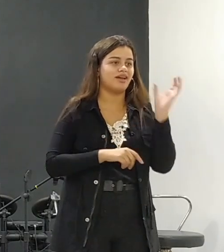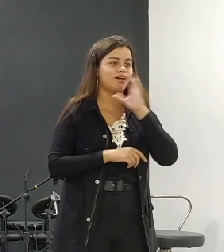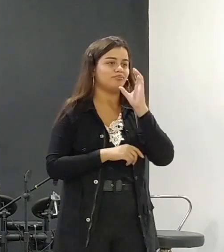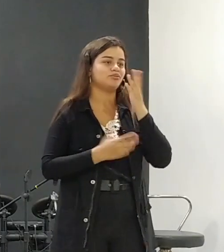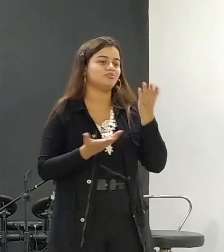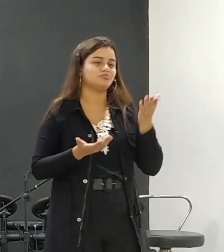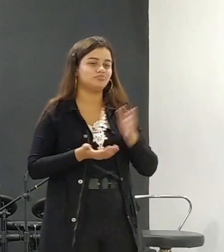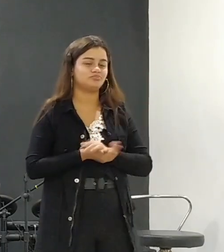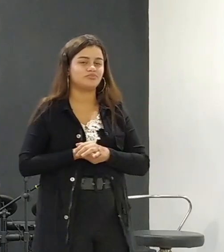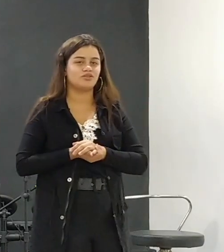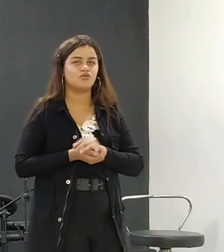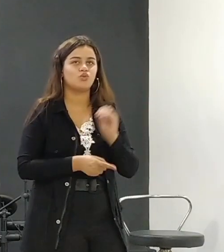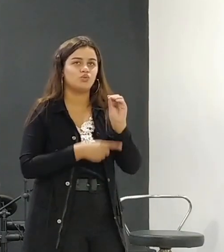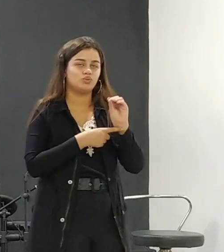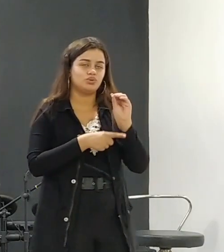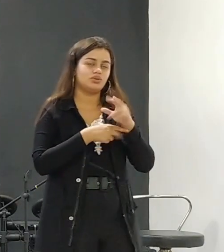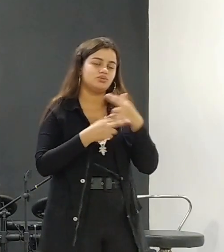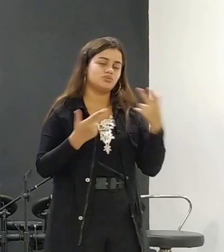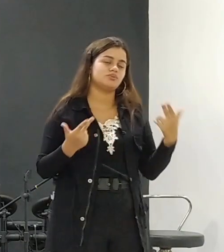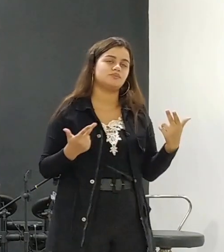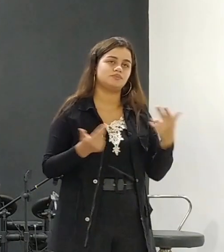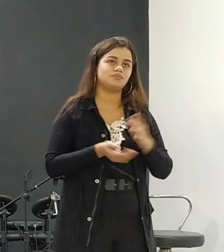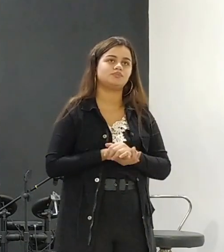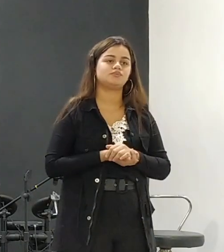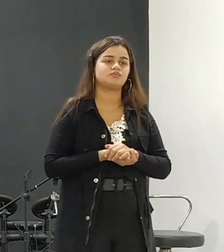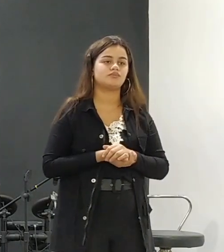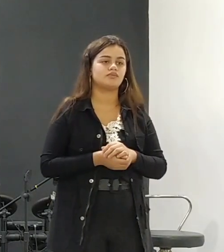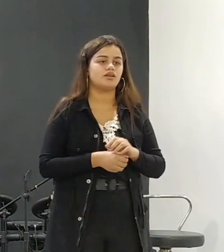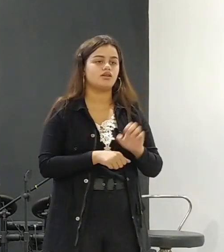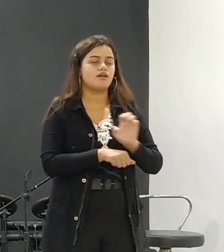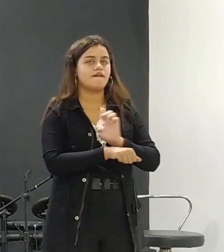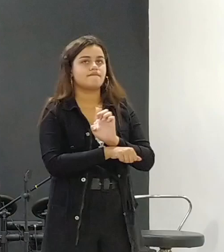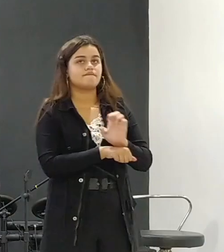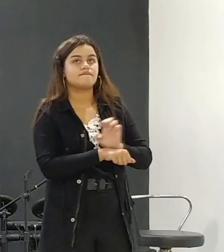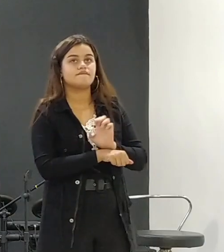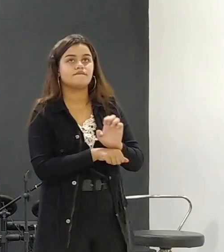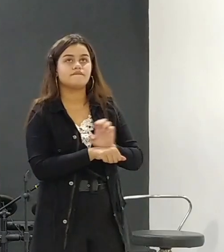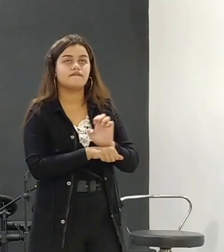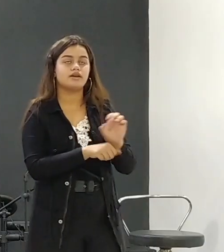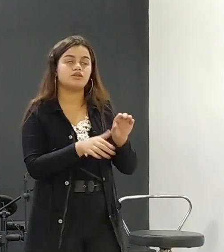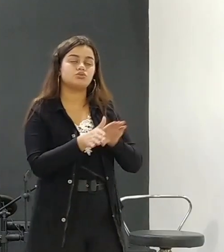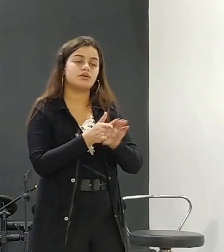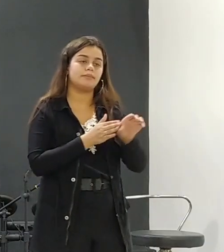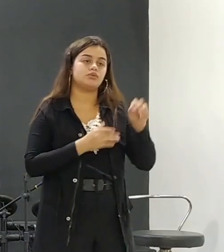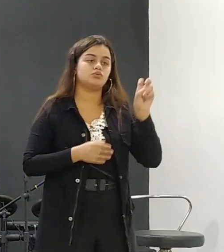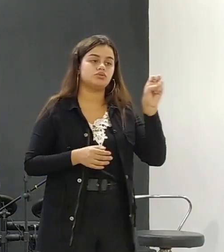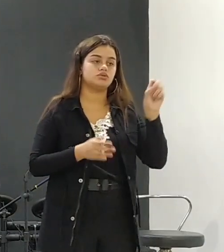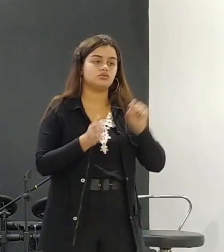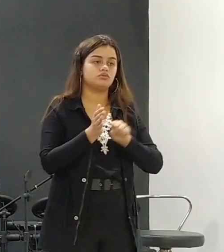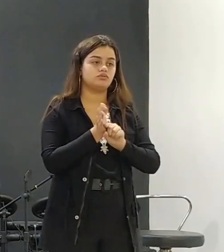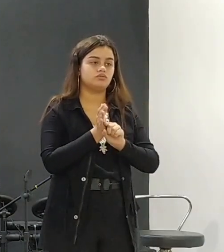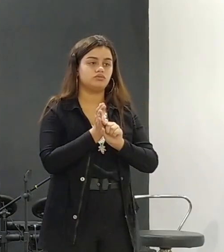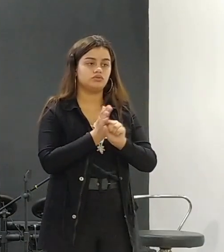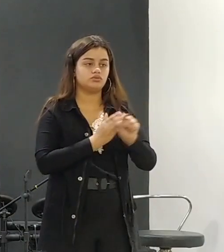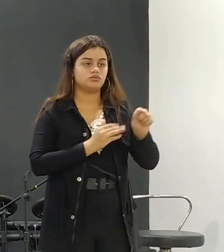Foi lavrar a terra, foi lavrar a terra. Lá em Efésios 5, 22 a 28.